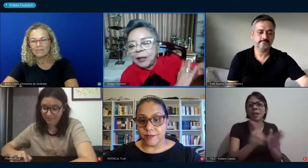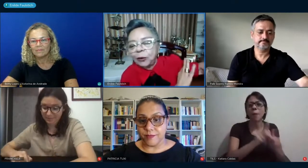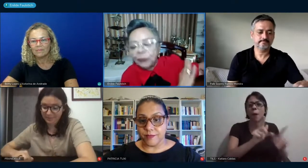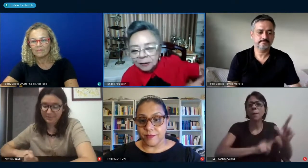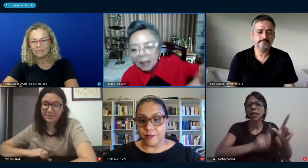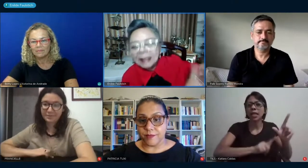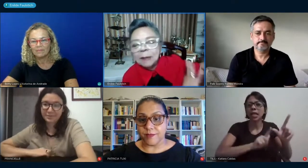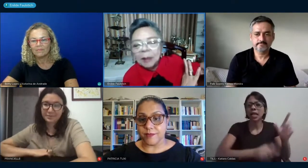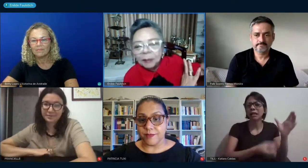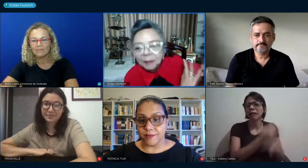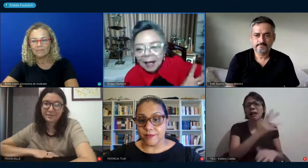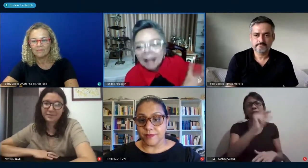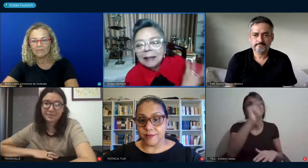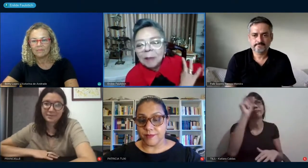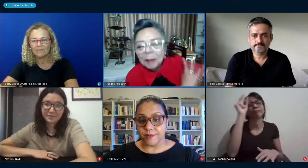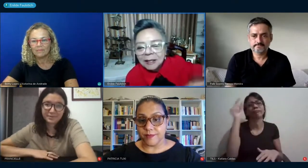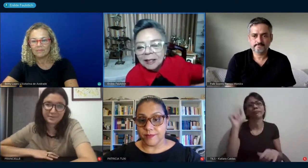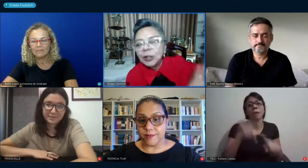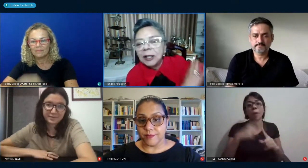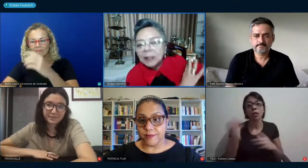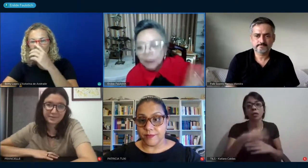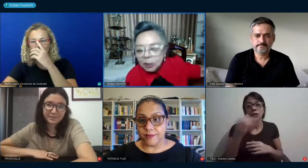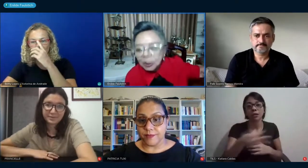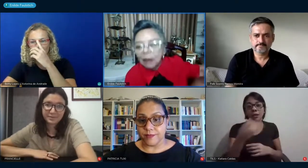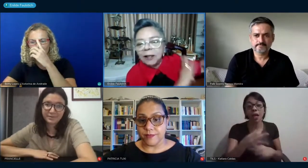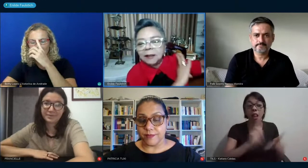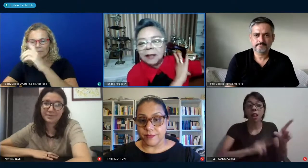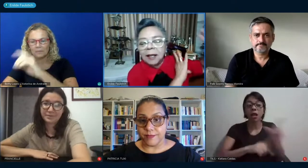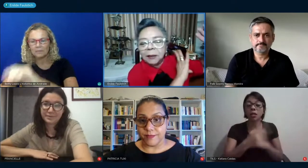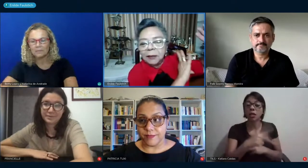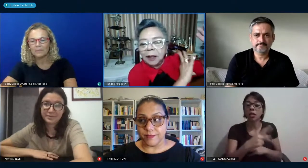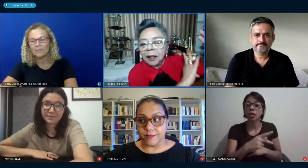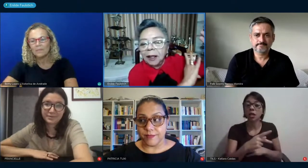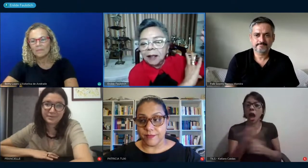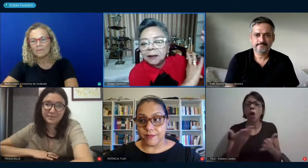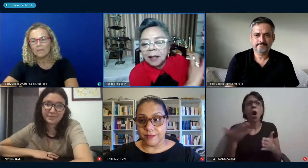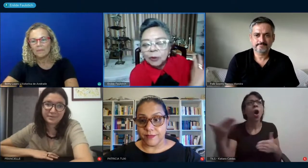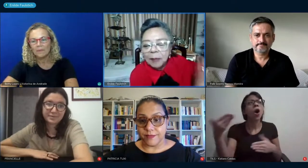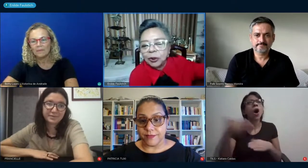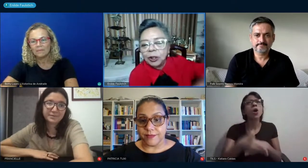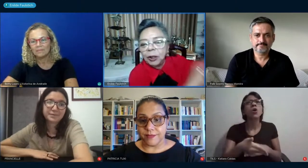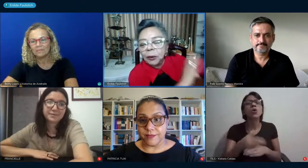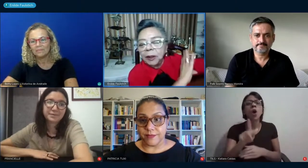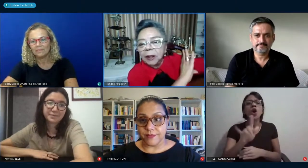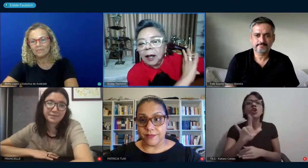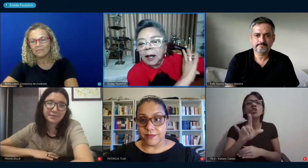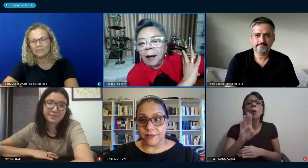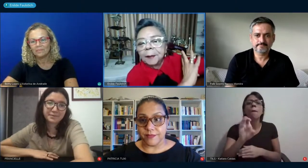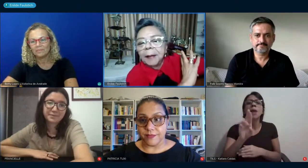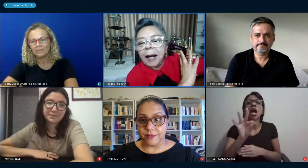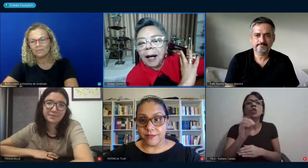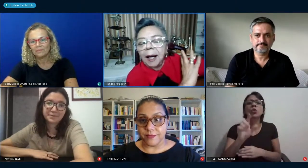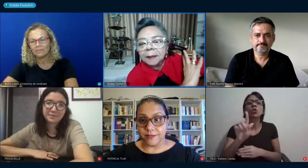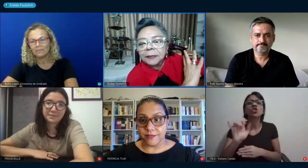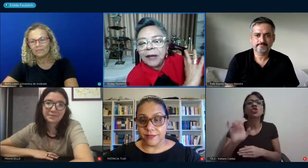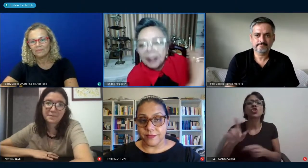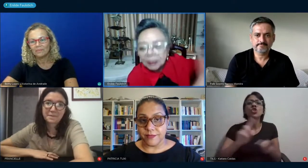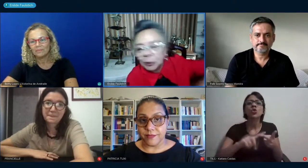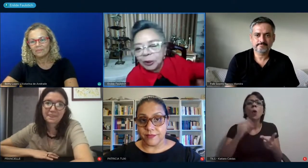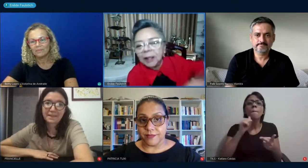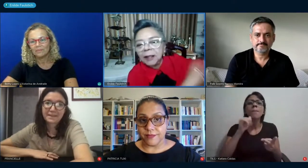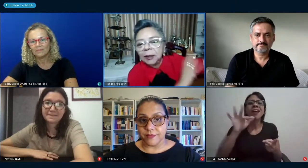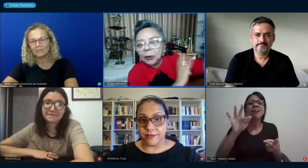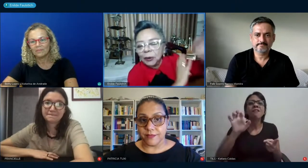sempre se renovando. Academia Brasileira de Letras. Vejo que agora entraram Gilberto Gil, a